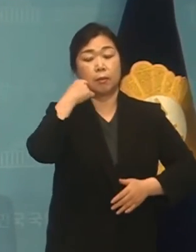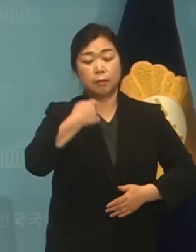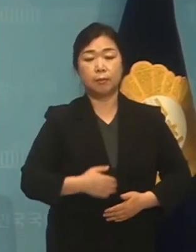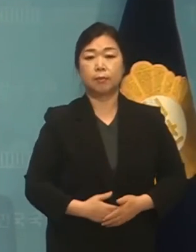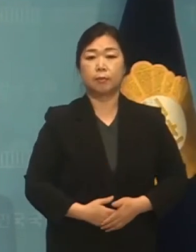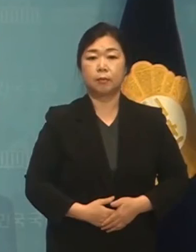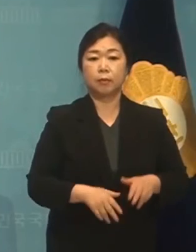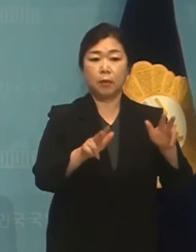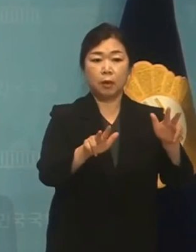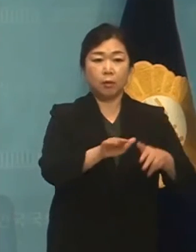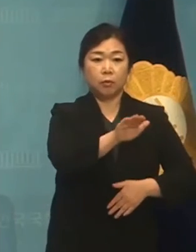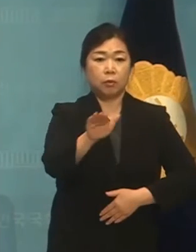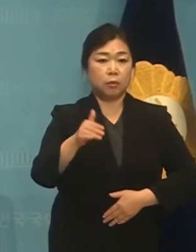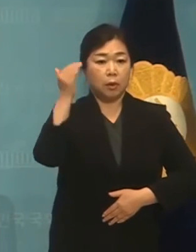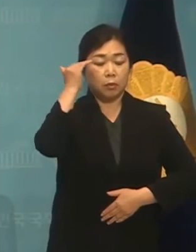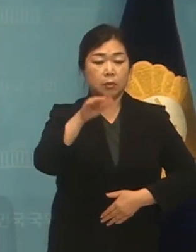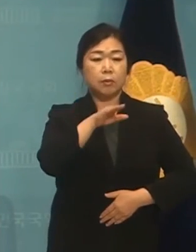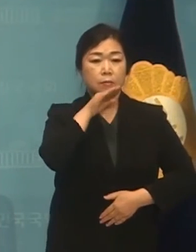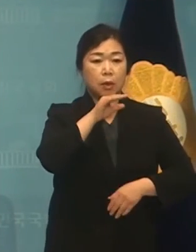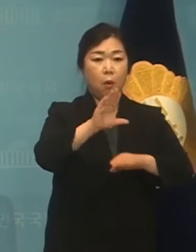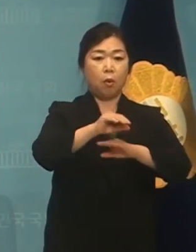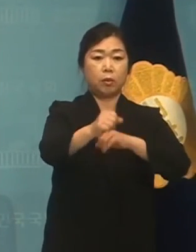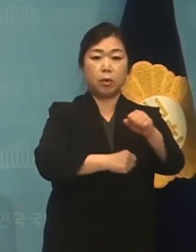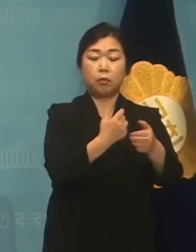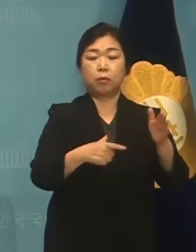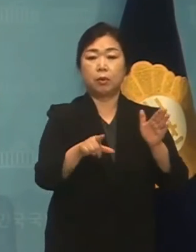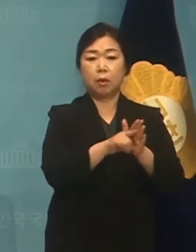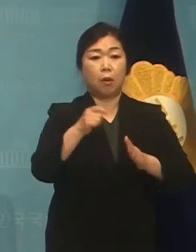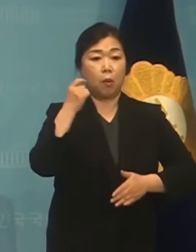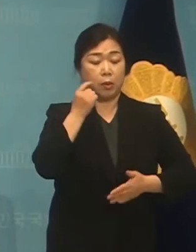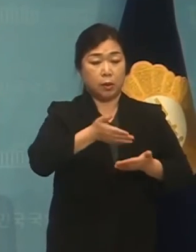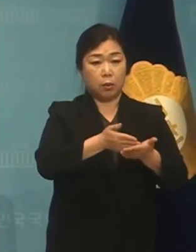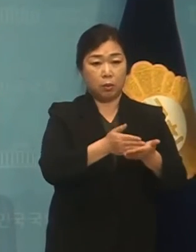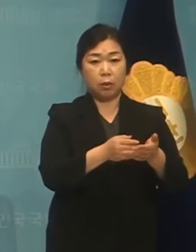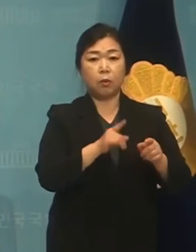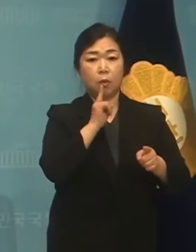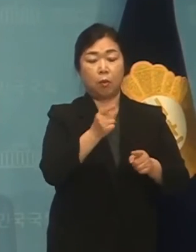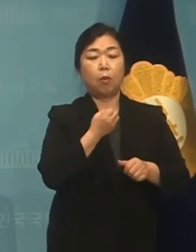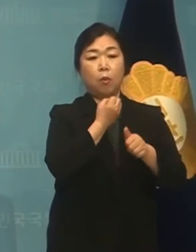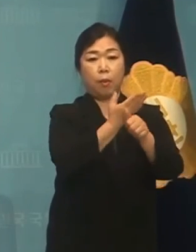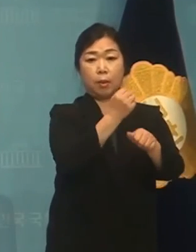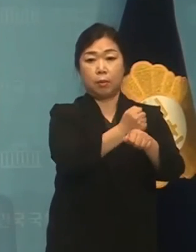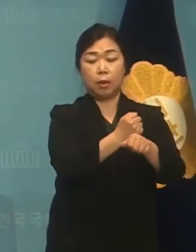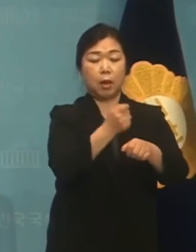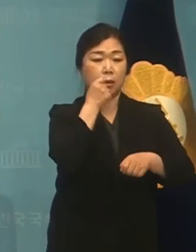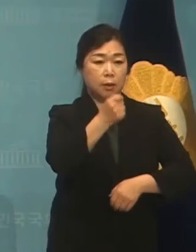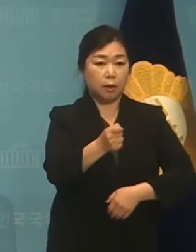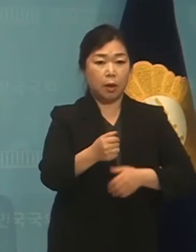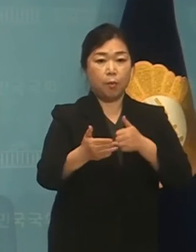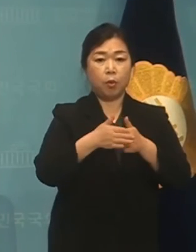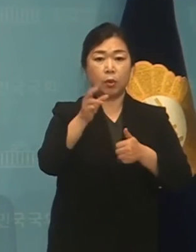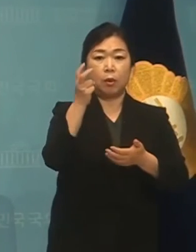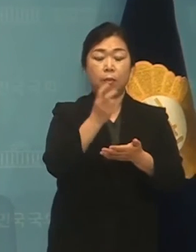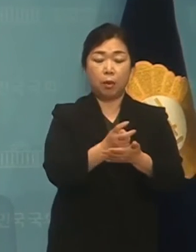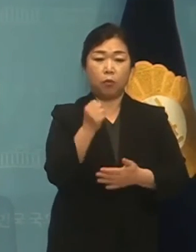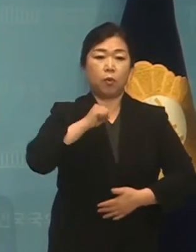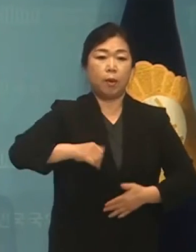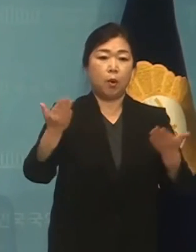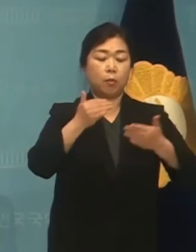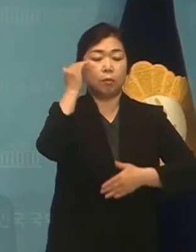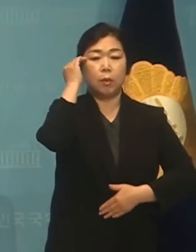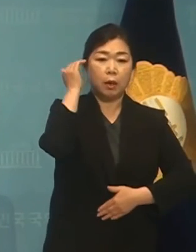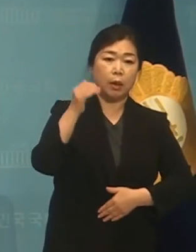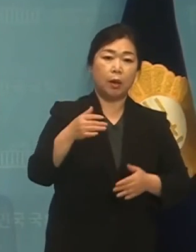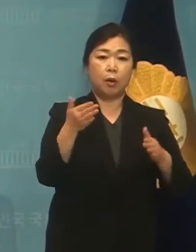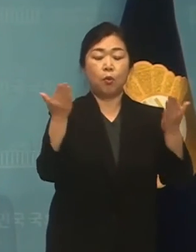이제 우리는 대한민국의 진정한 언론 자유를 위해 거짓 언론을 고발합니다. 사기, 보조금법 위반,